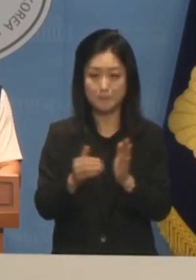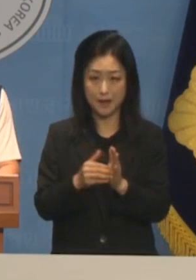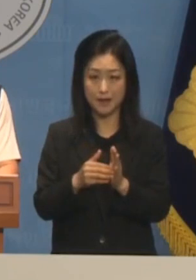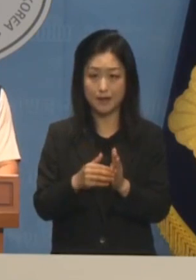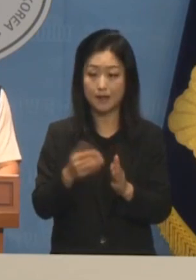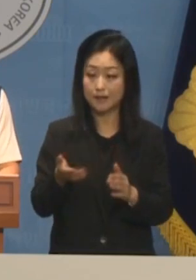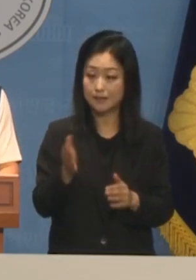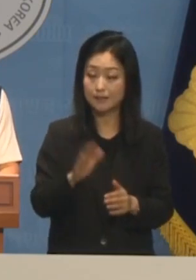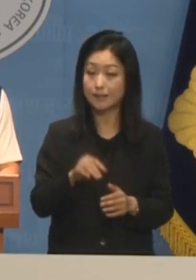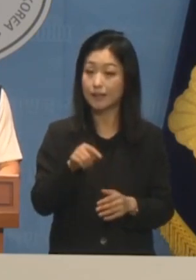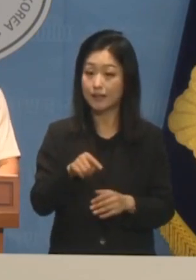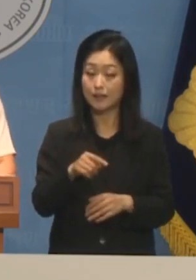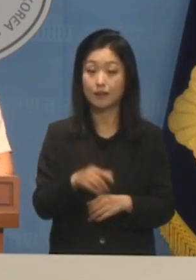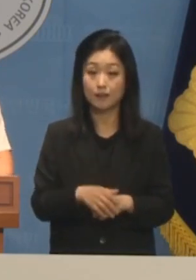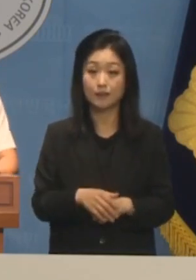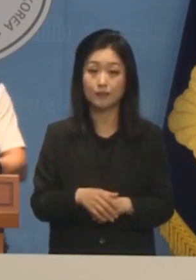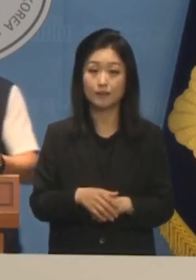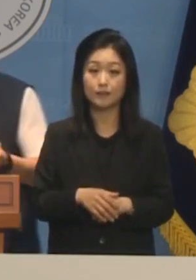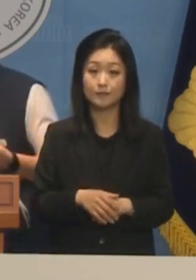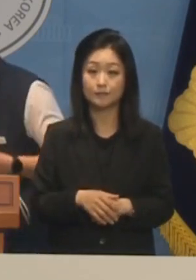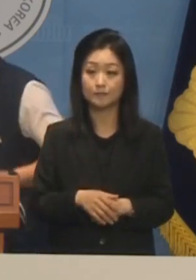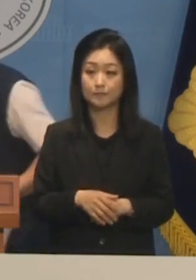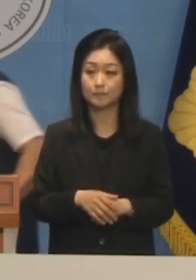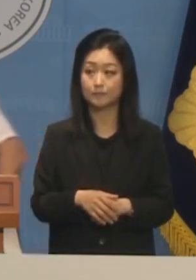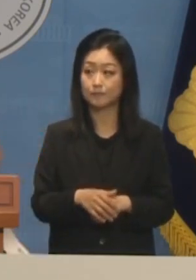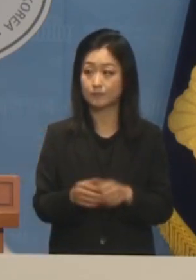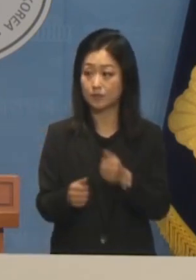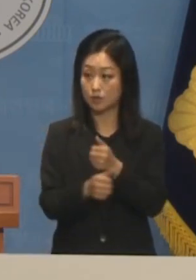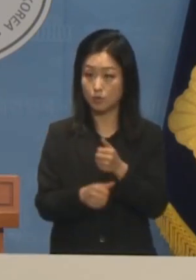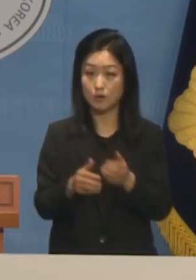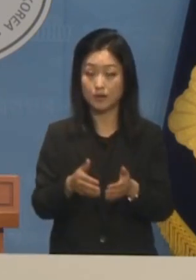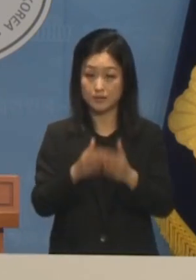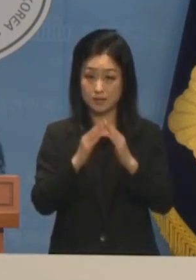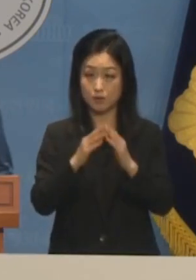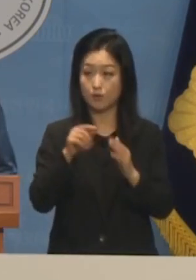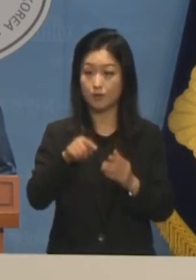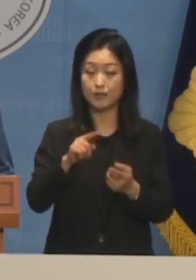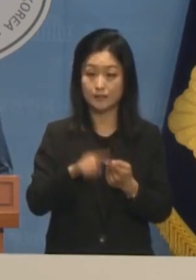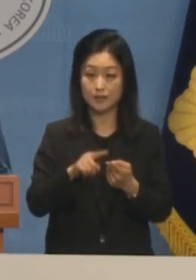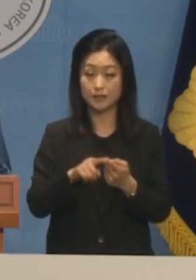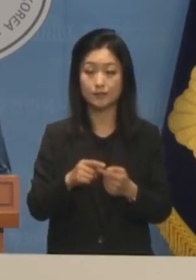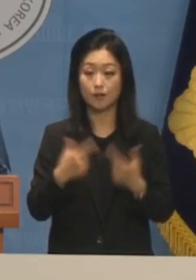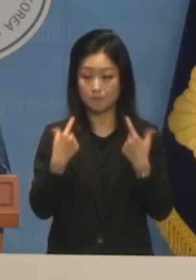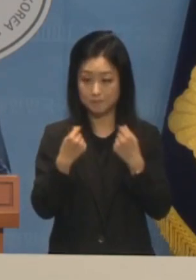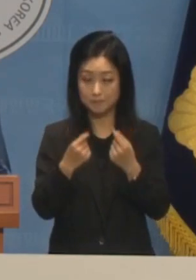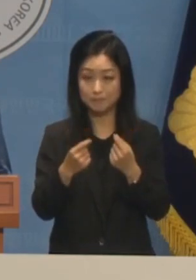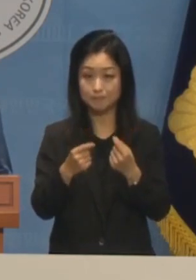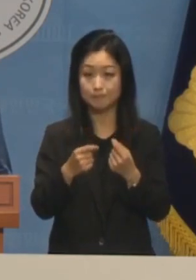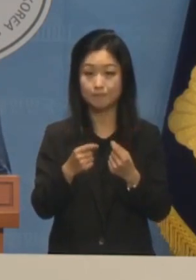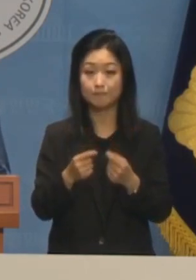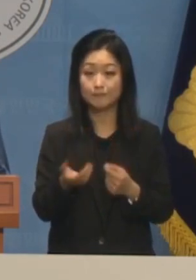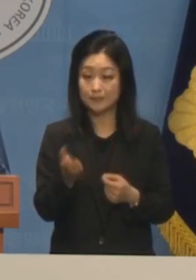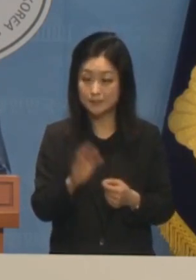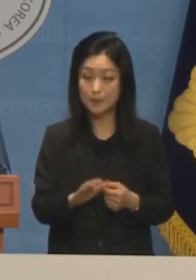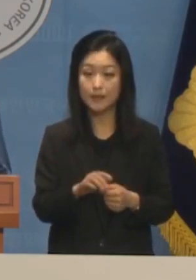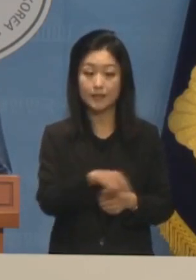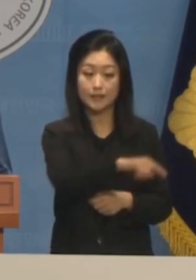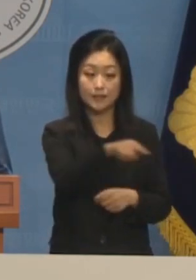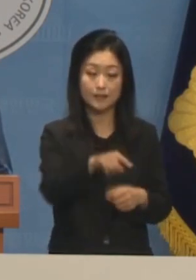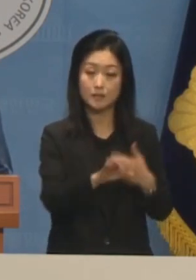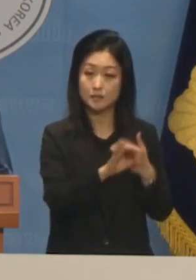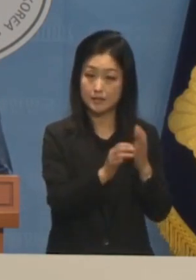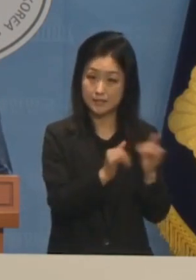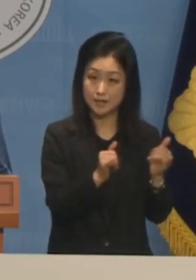그 성과 또한 분명했었습니다. 그러나 공공부문 비정규직 노동자들의 실질적인 사용자를 할 수